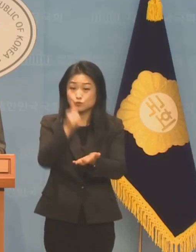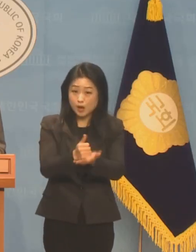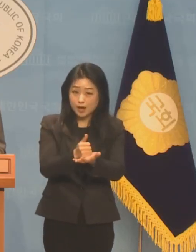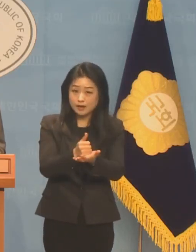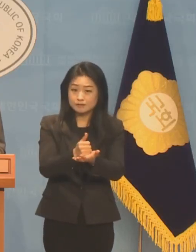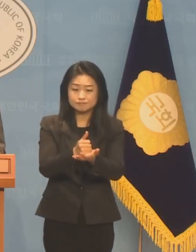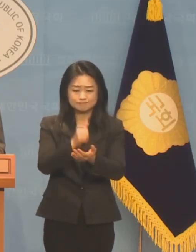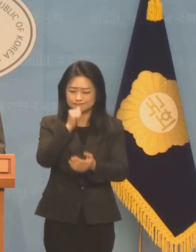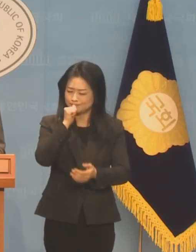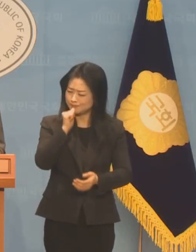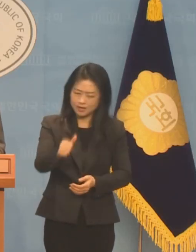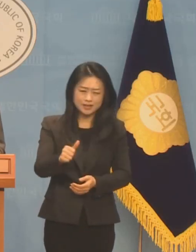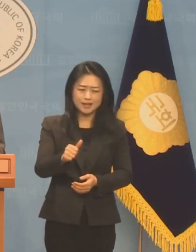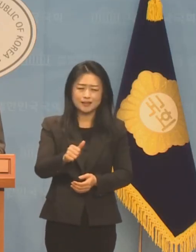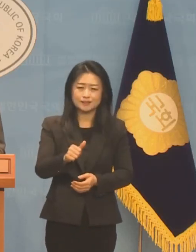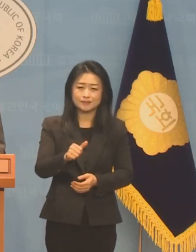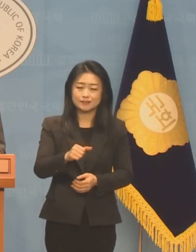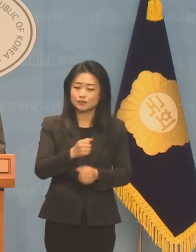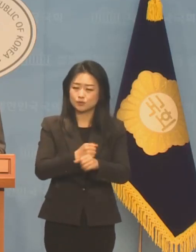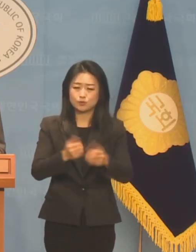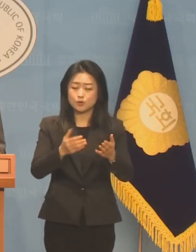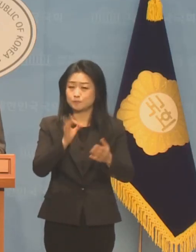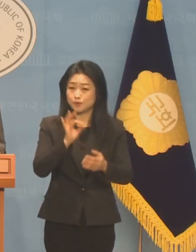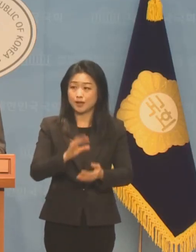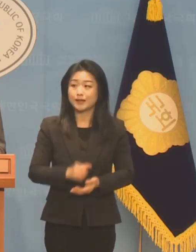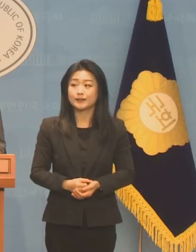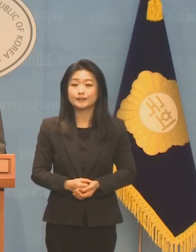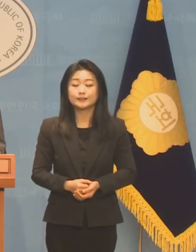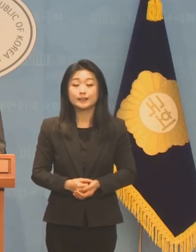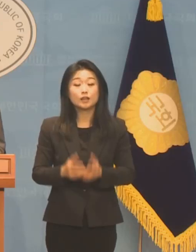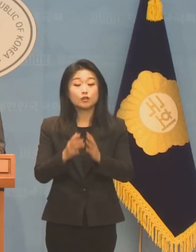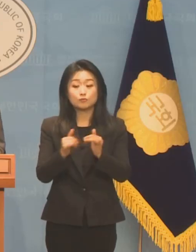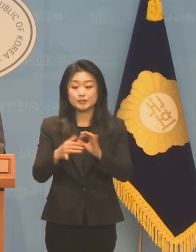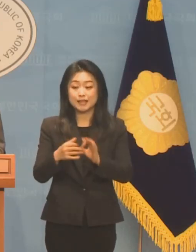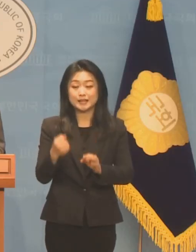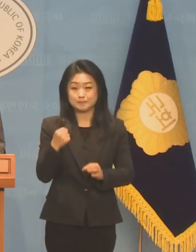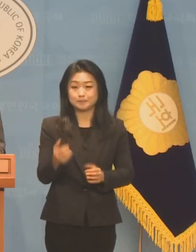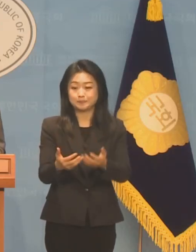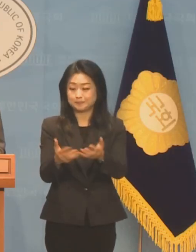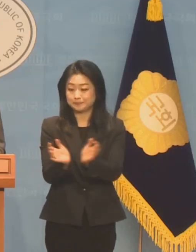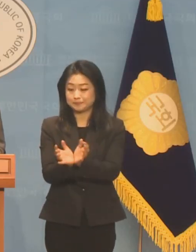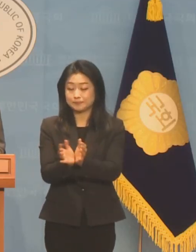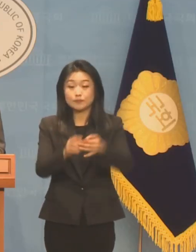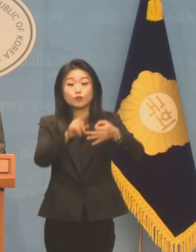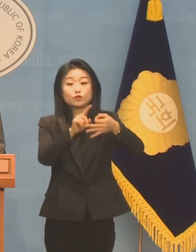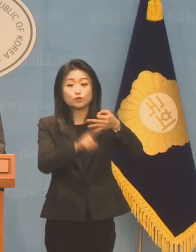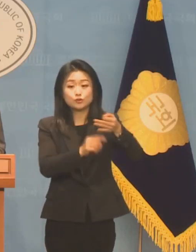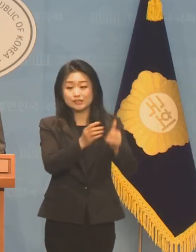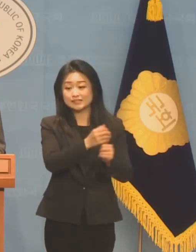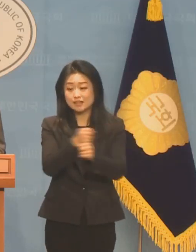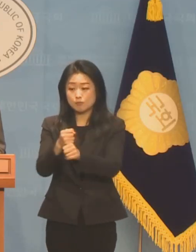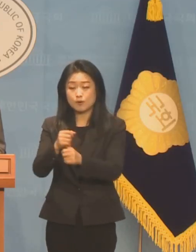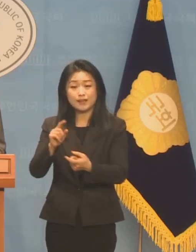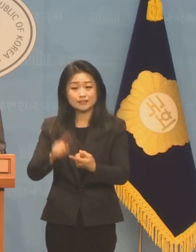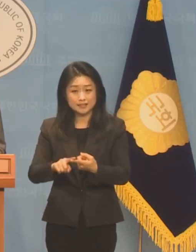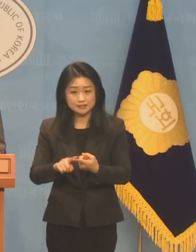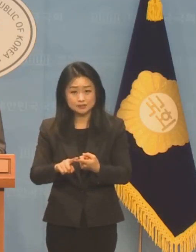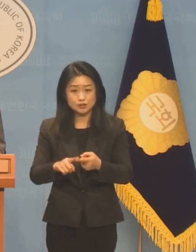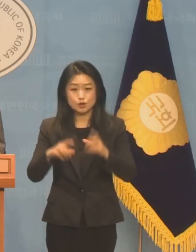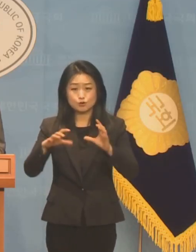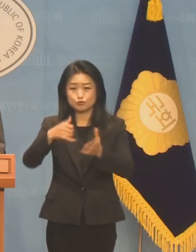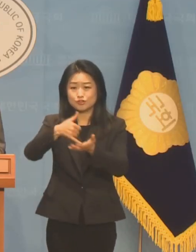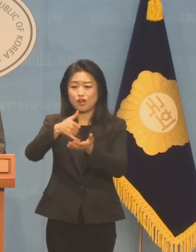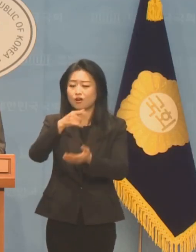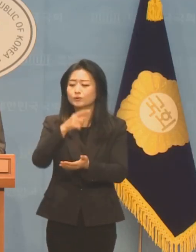절대 용서받을 수 없습니다. 국민의 힘이 윤석열을 체포하는 것은